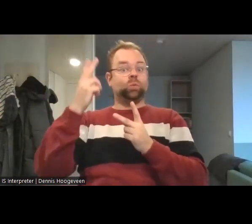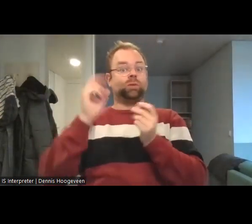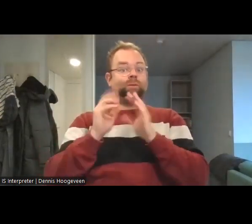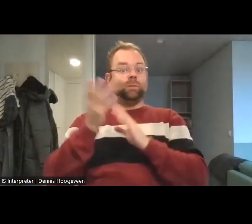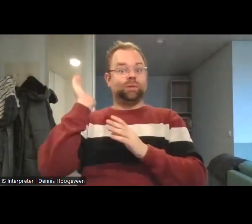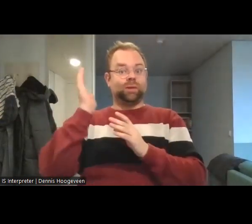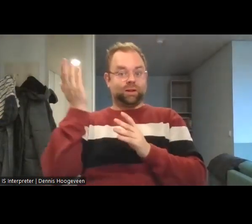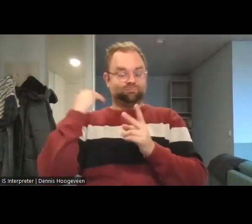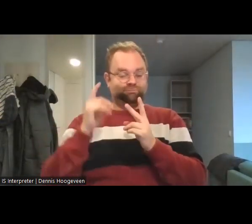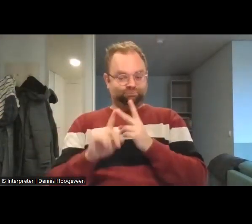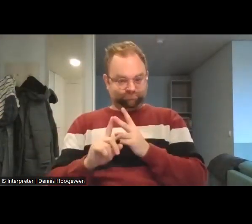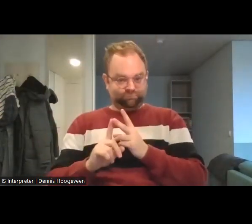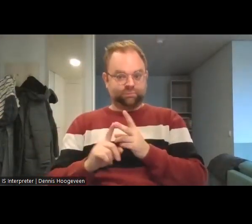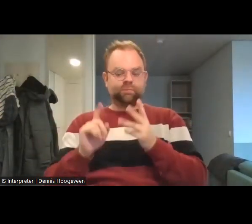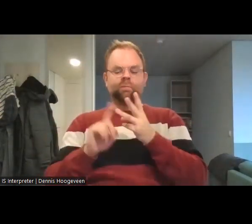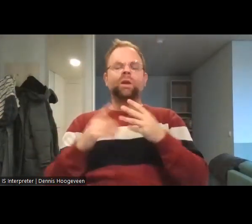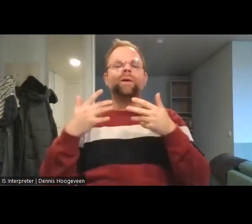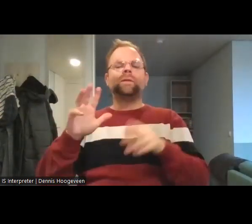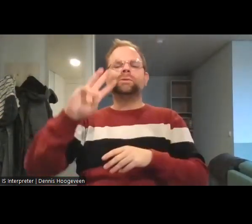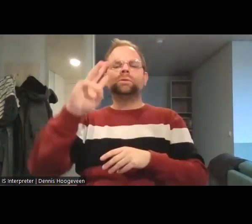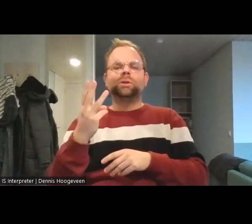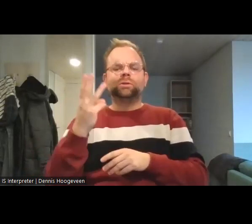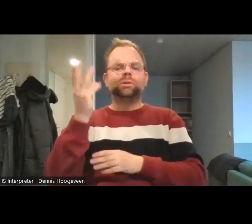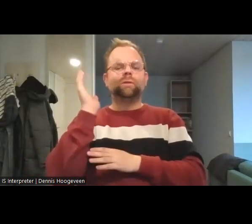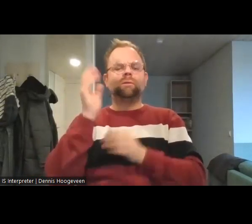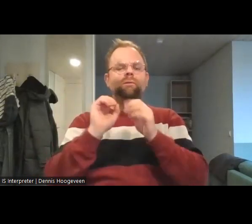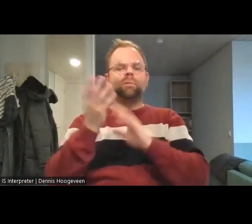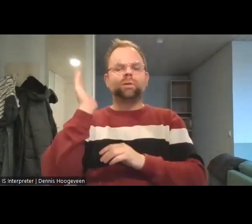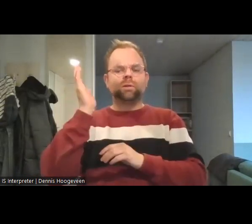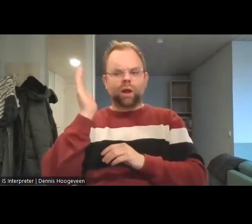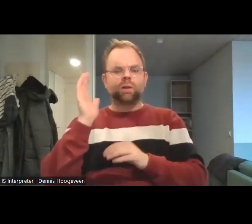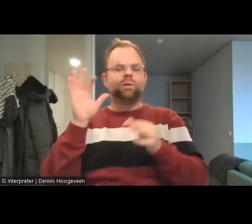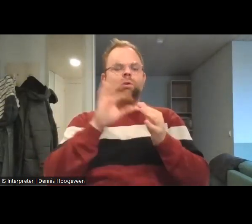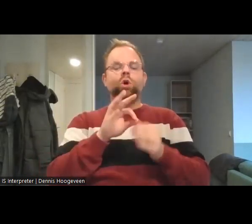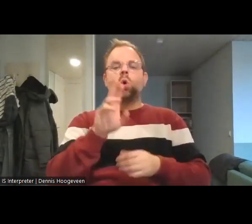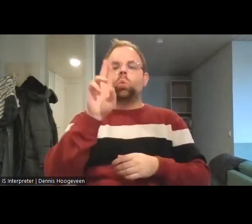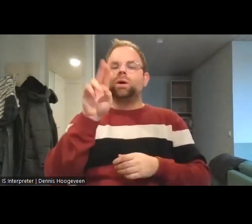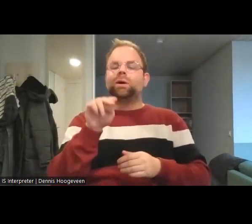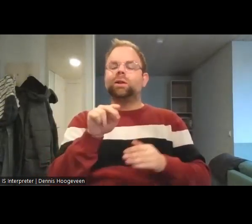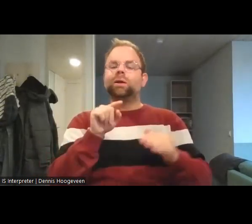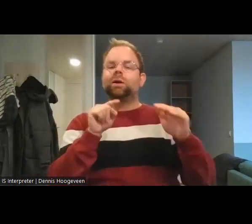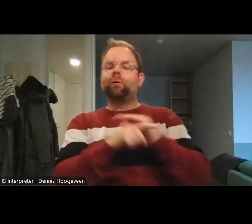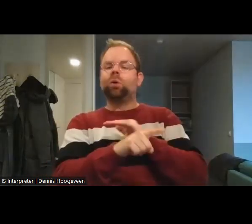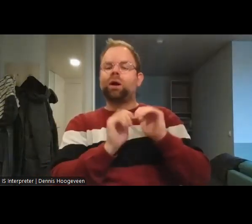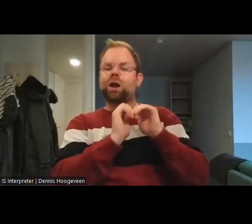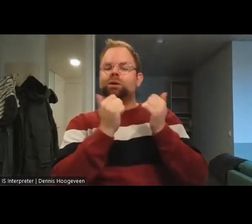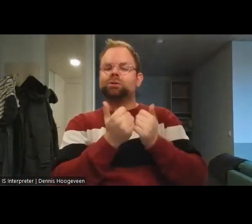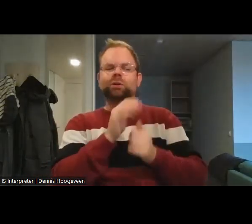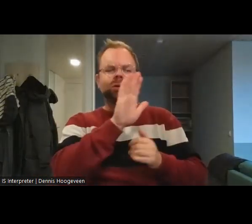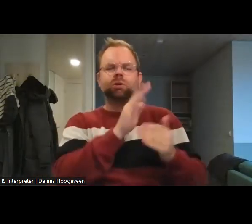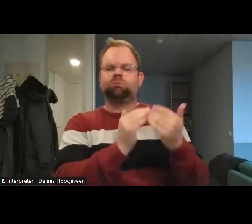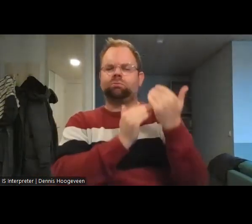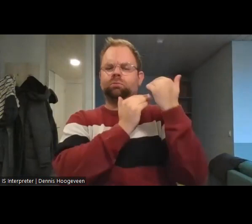troisième webinaire pour comprendre le mandat de l'UNHCR, l'organisme de l'ONU pour les réfugiés,